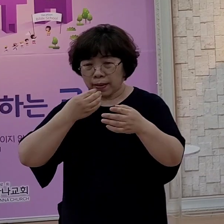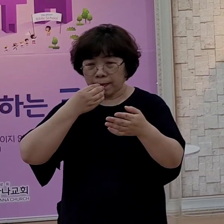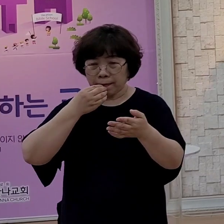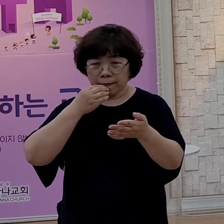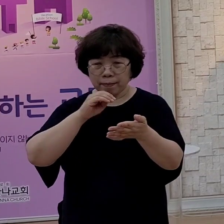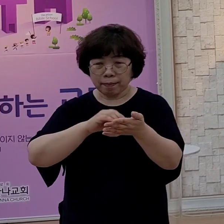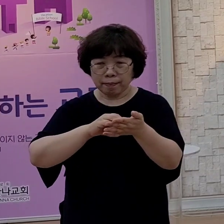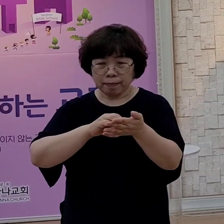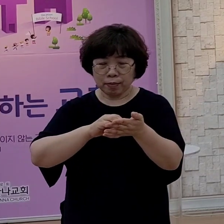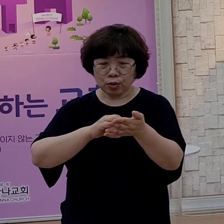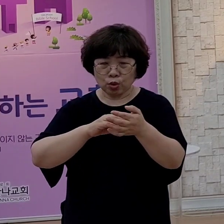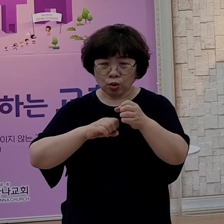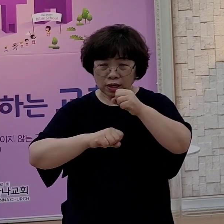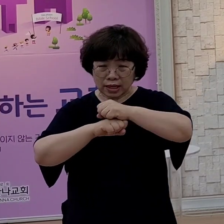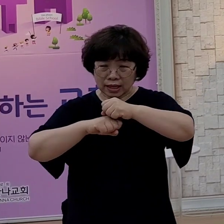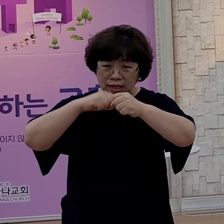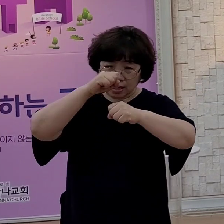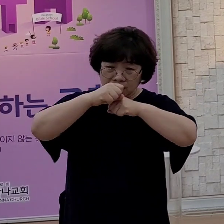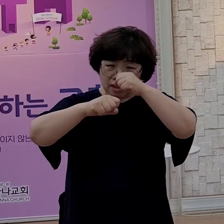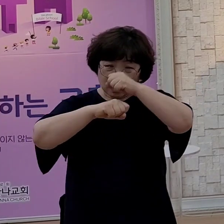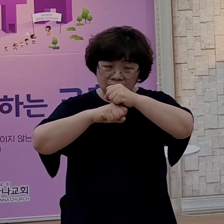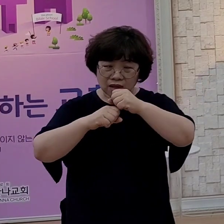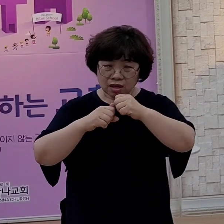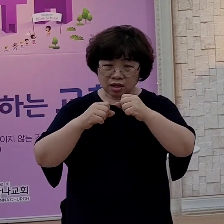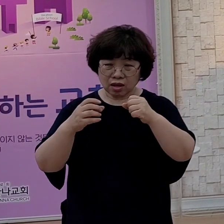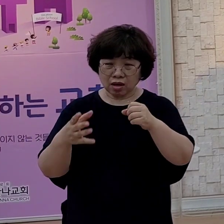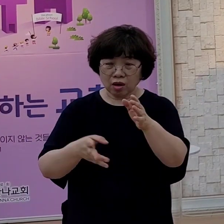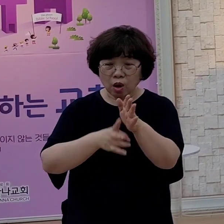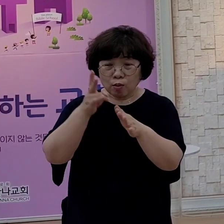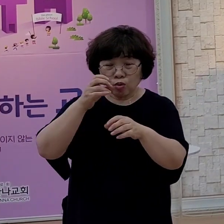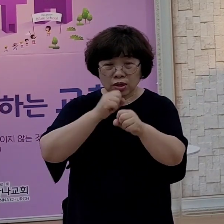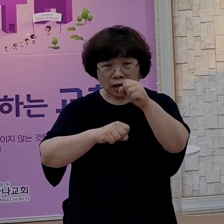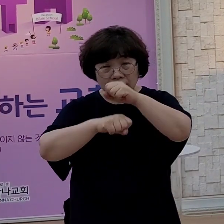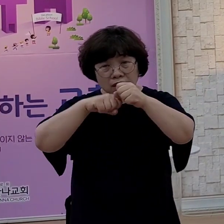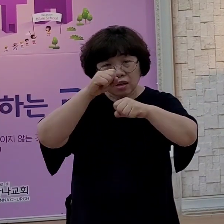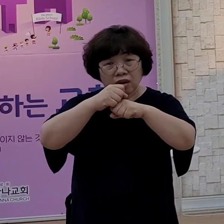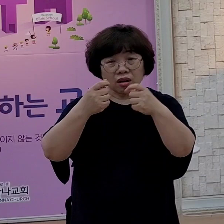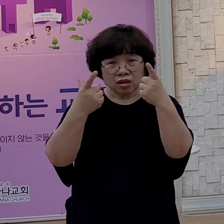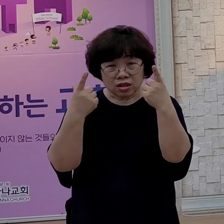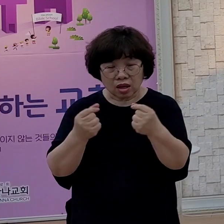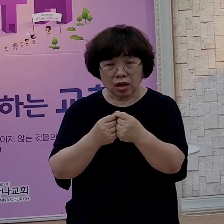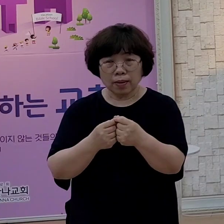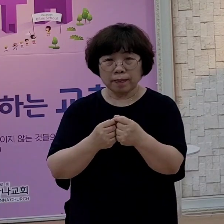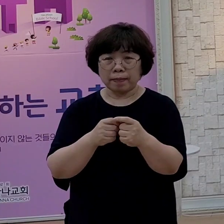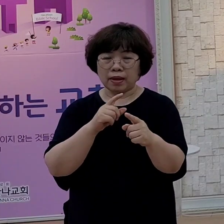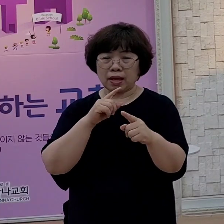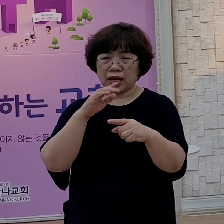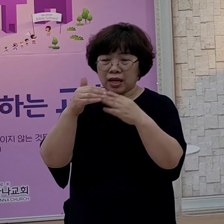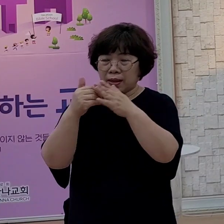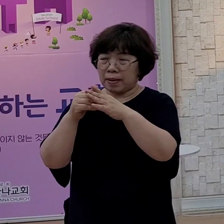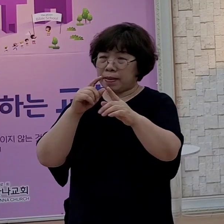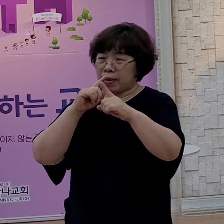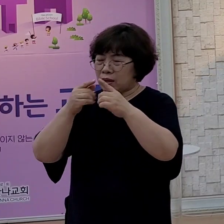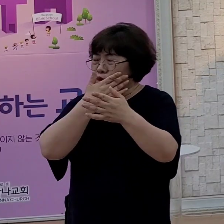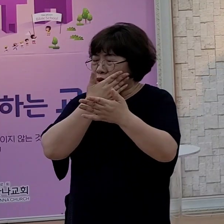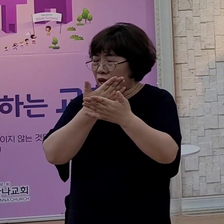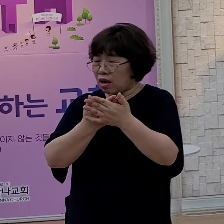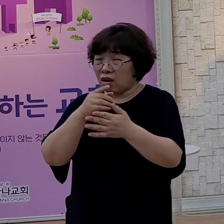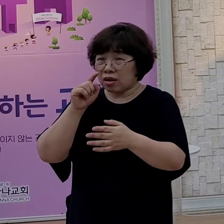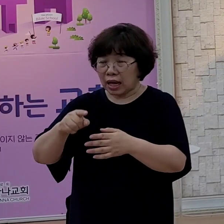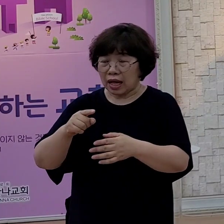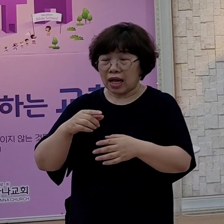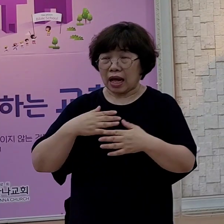우리 모두가 하나님의 말씀 앞에 순종하고 그 말씀의 귀함을 알고 하나님의 지혜로 가득 찰